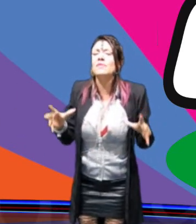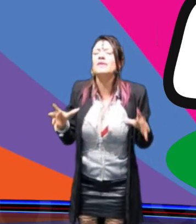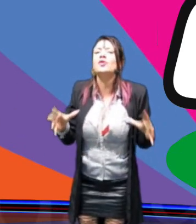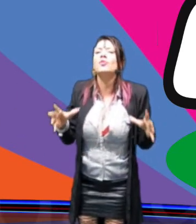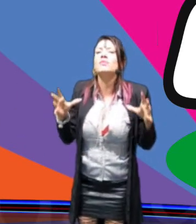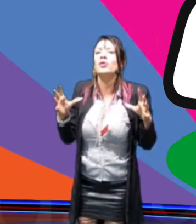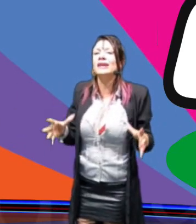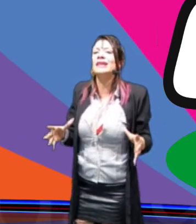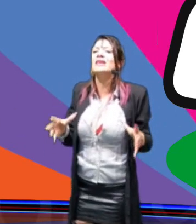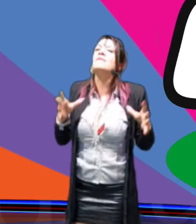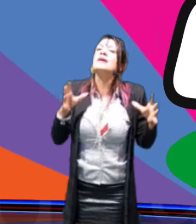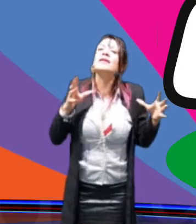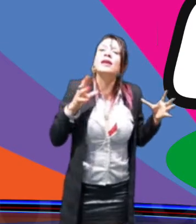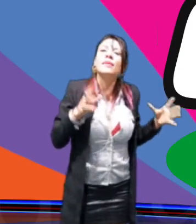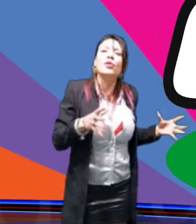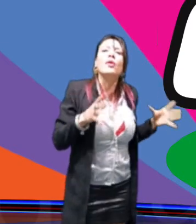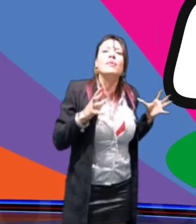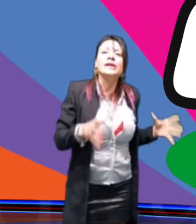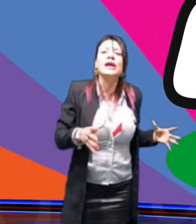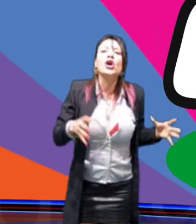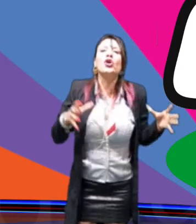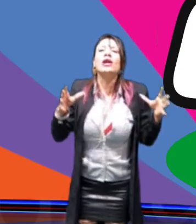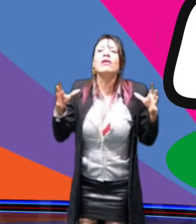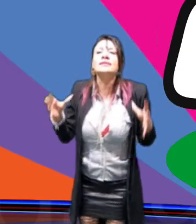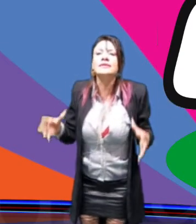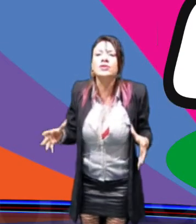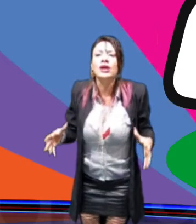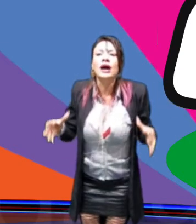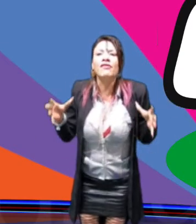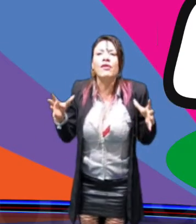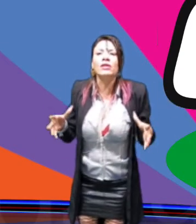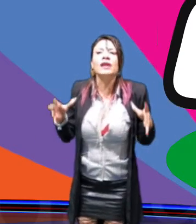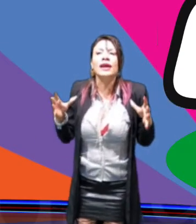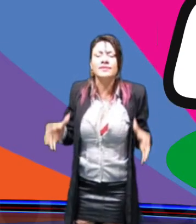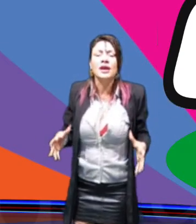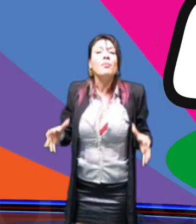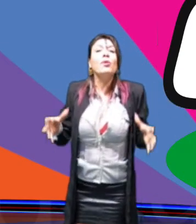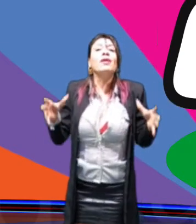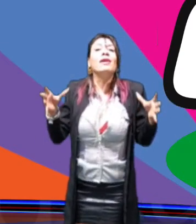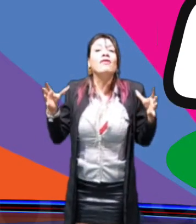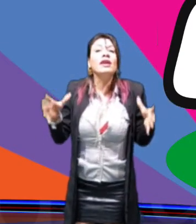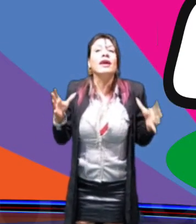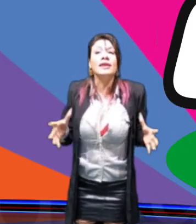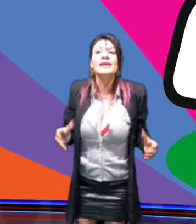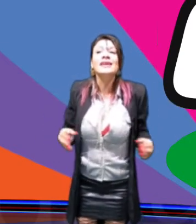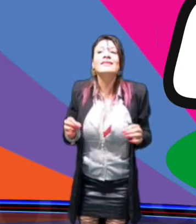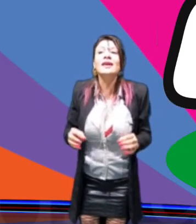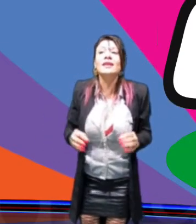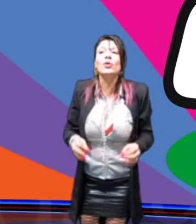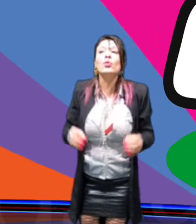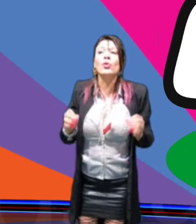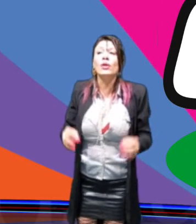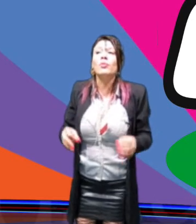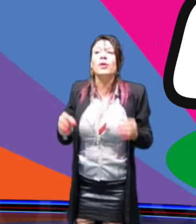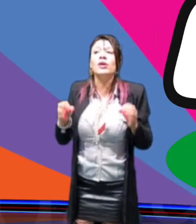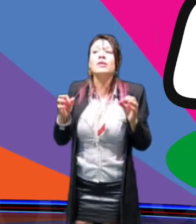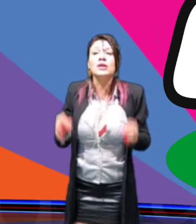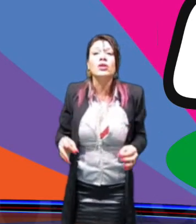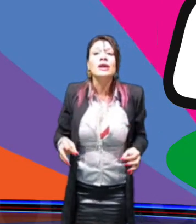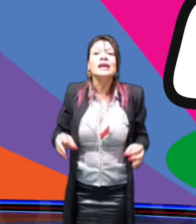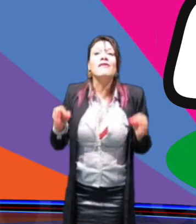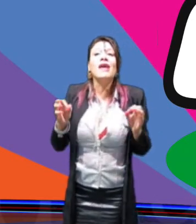inversión muy importante y viene de la mano nuevamente con la organización a favor de Bill Gates. Porque Bill Gates tiene un nuevo peor